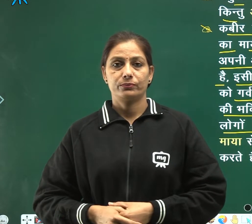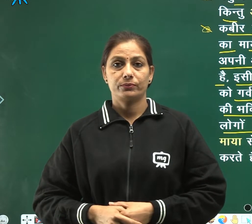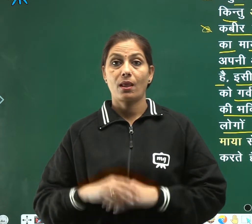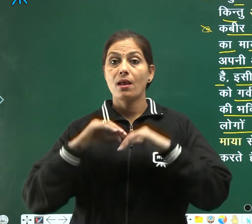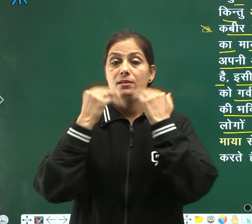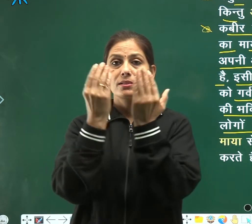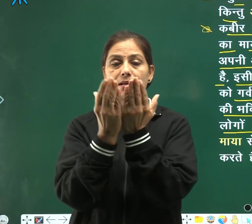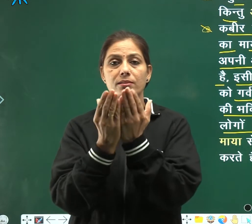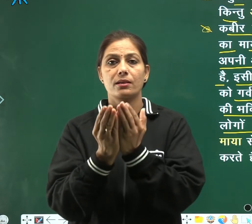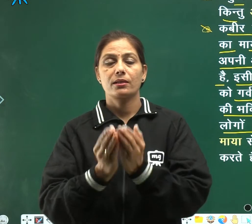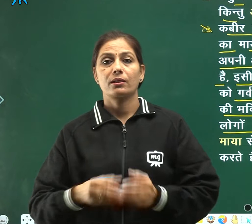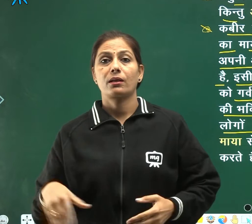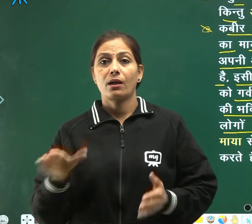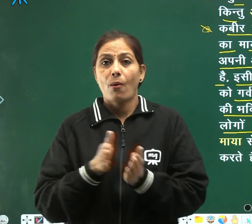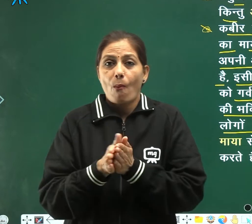सांसारिक मोहमाया से